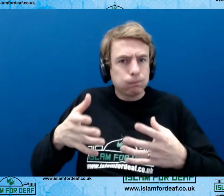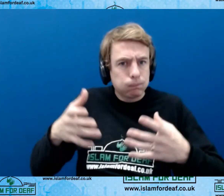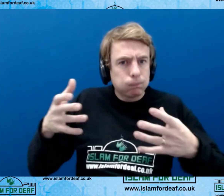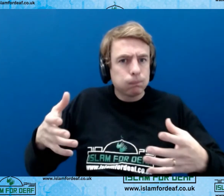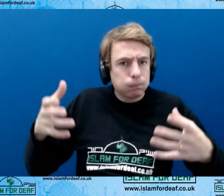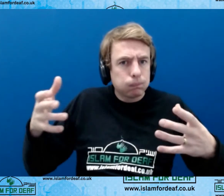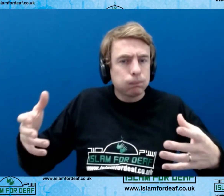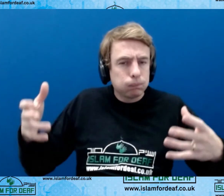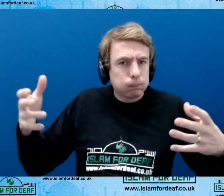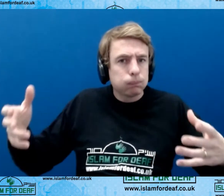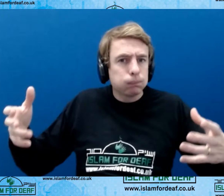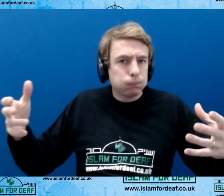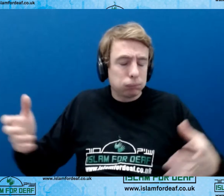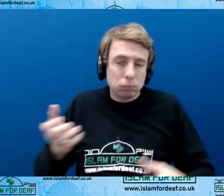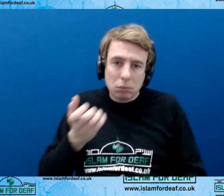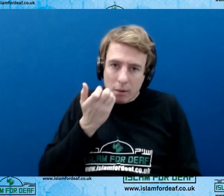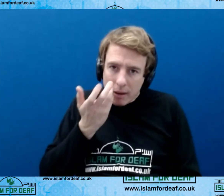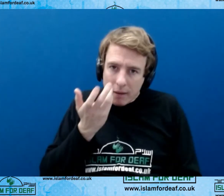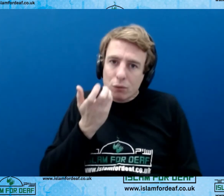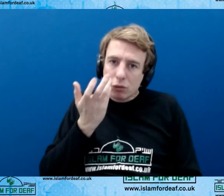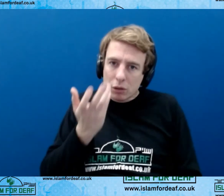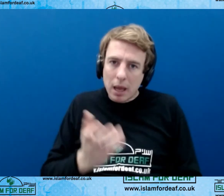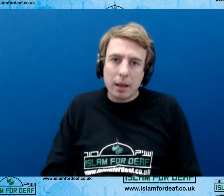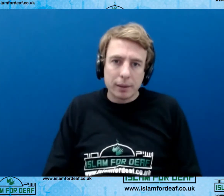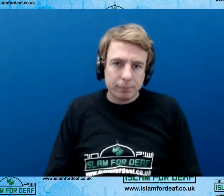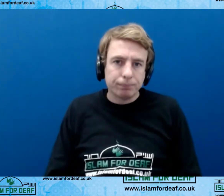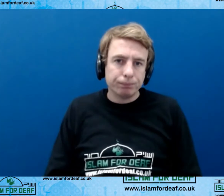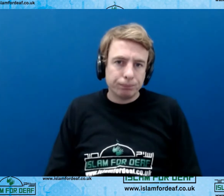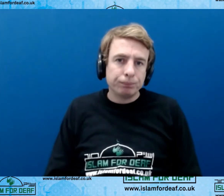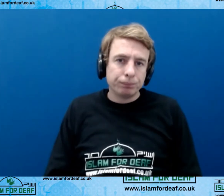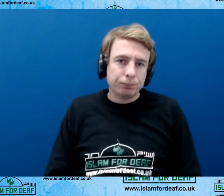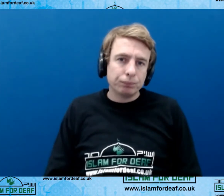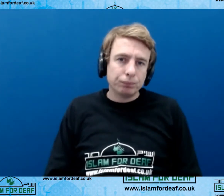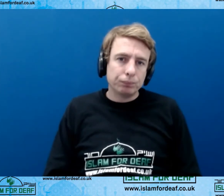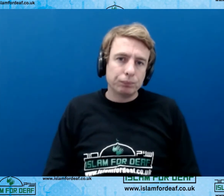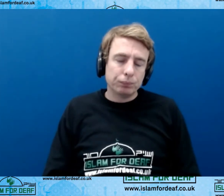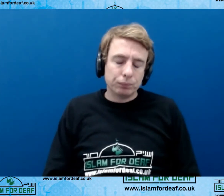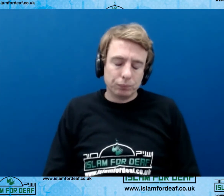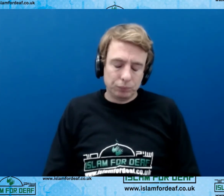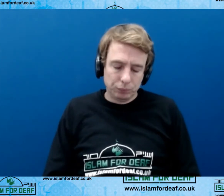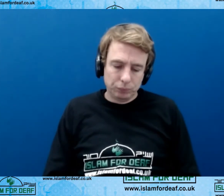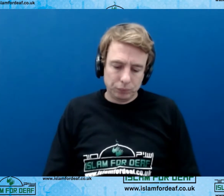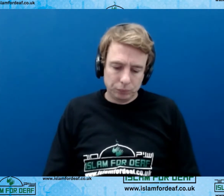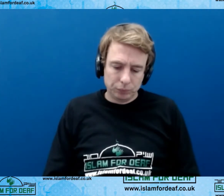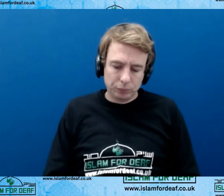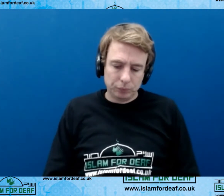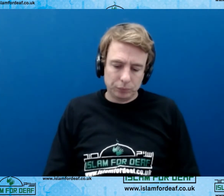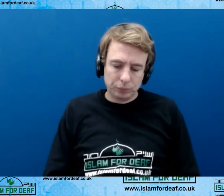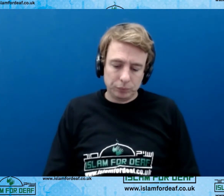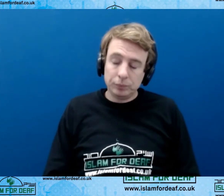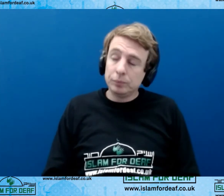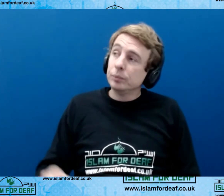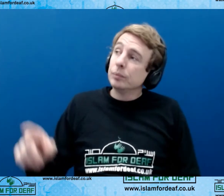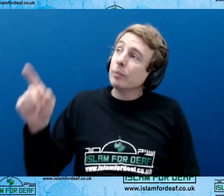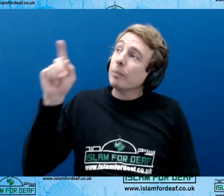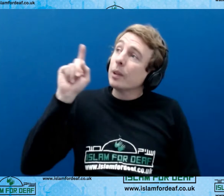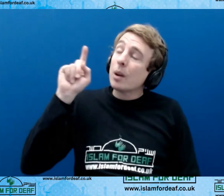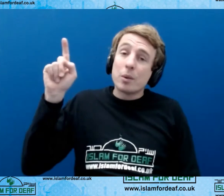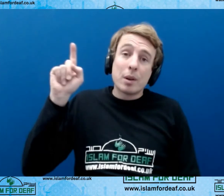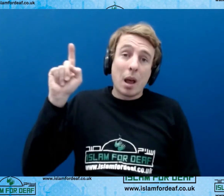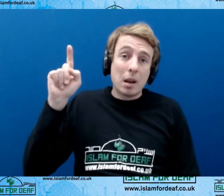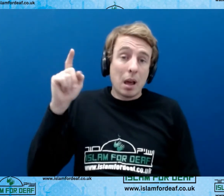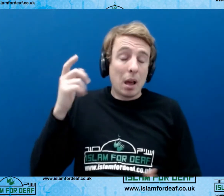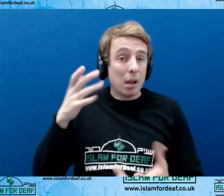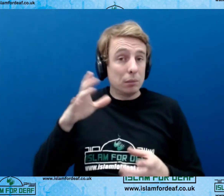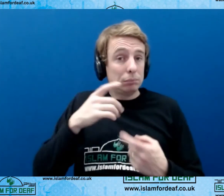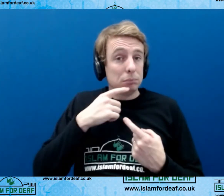المشركين ففتحها النبي عليه الصلاة والسلام. So Allah the Most High says, when there comes the help of Allah to